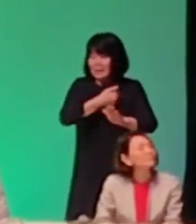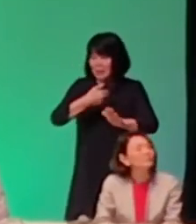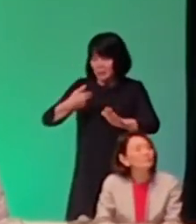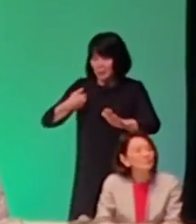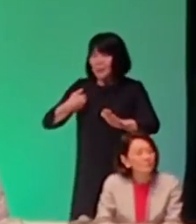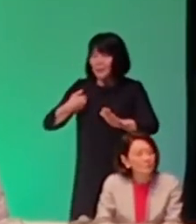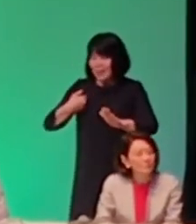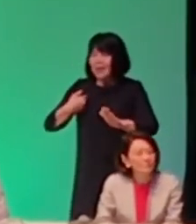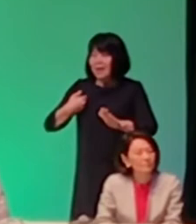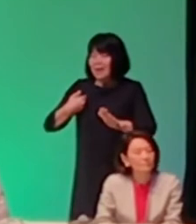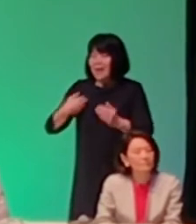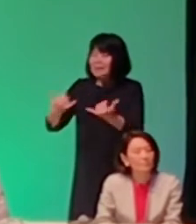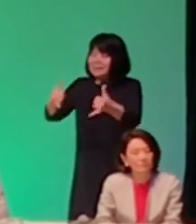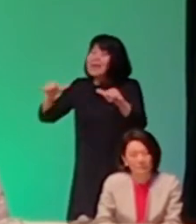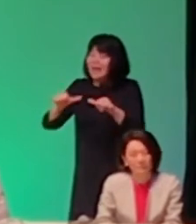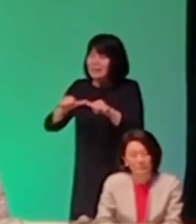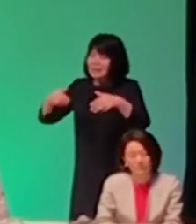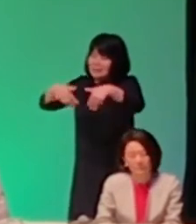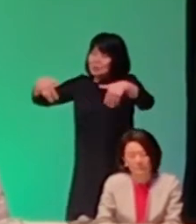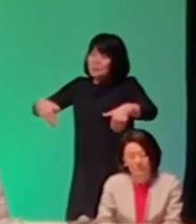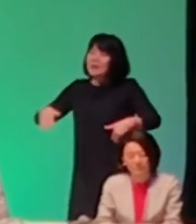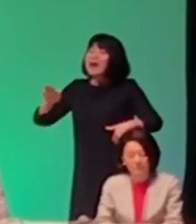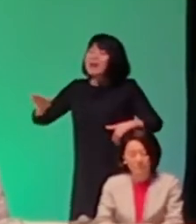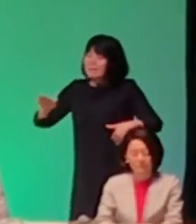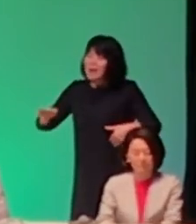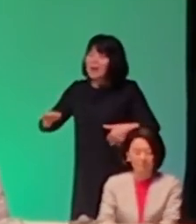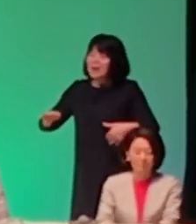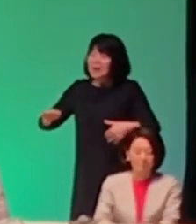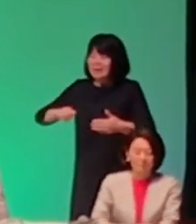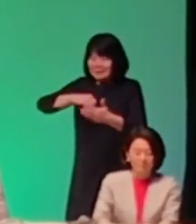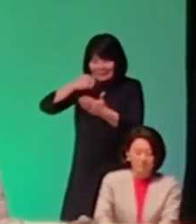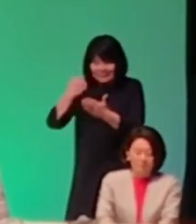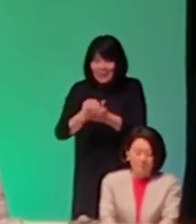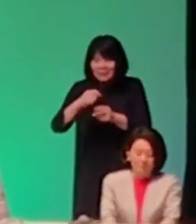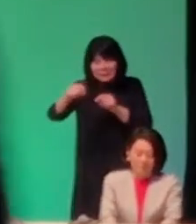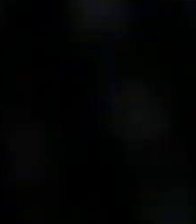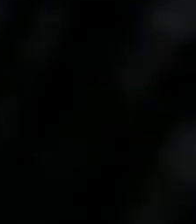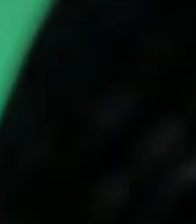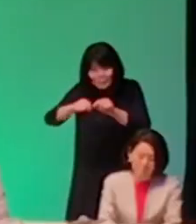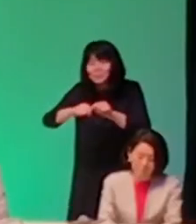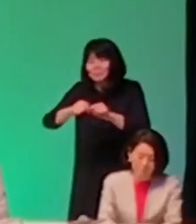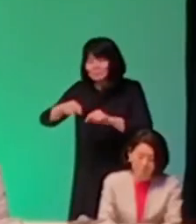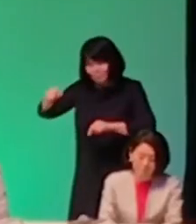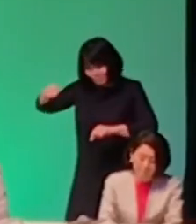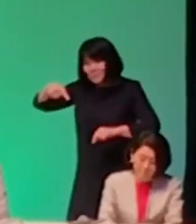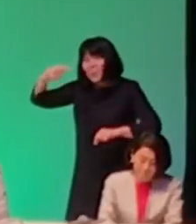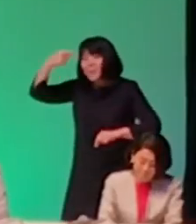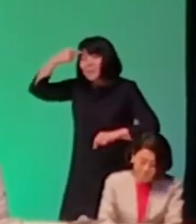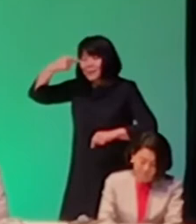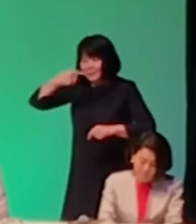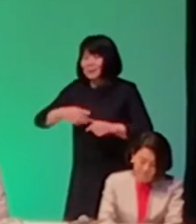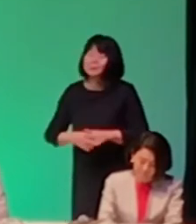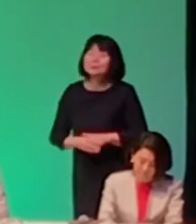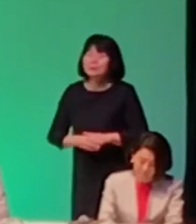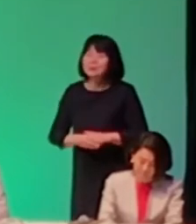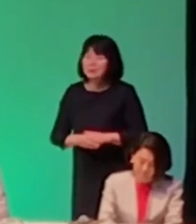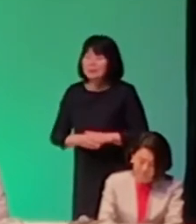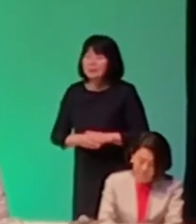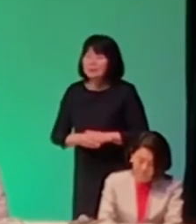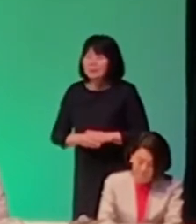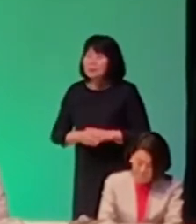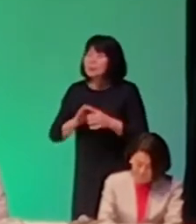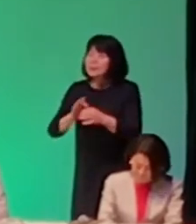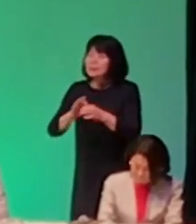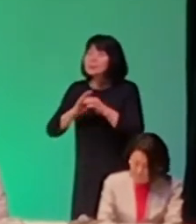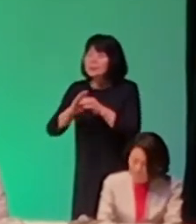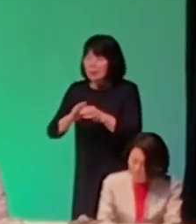ういう社会とか仕組みがあれば実現に近づくのかなっていうふうに感じているところです。でそれ